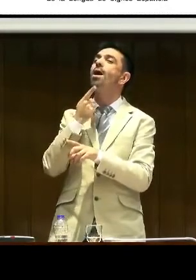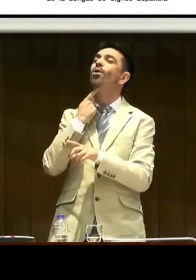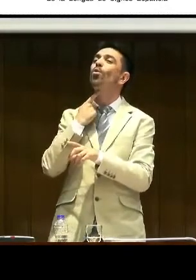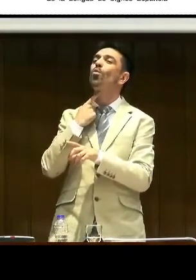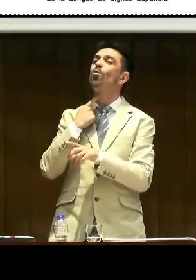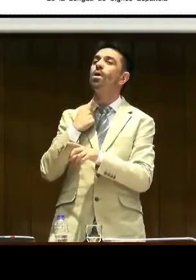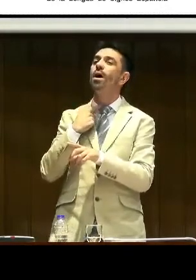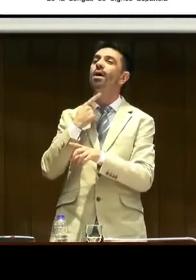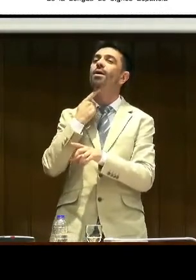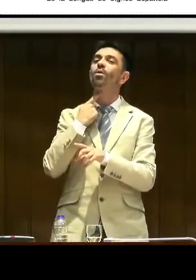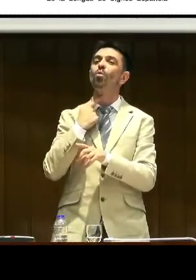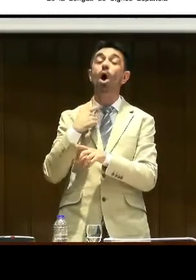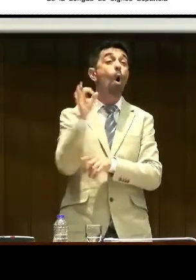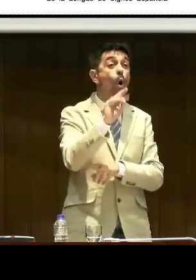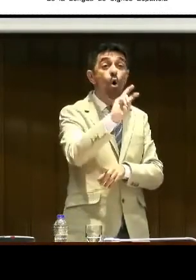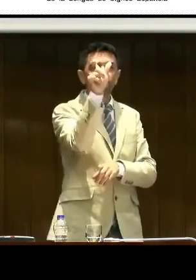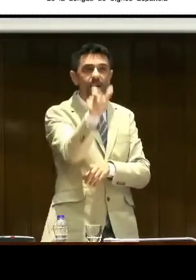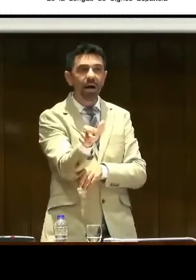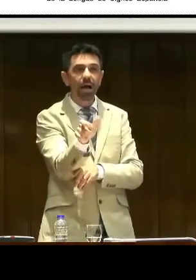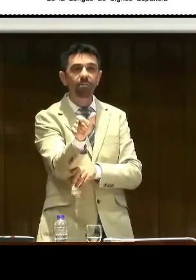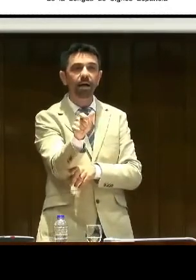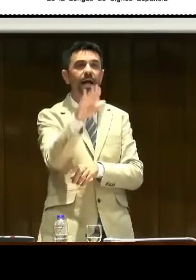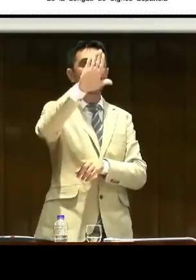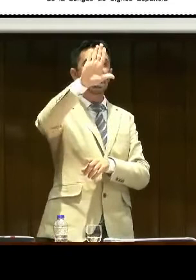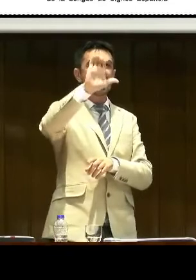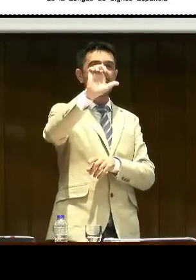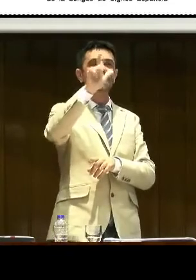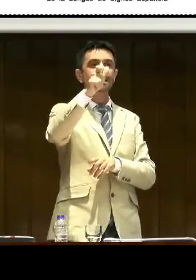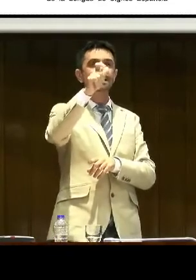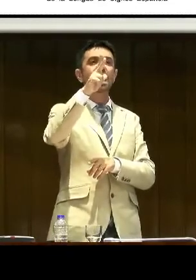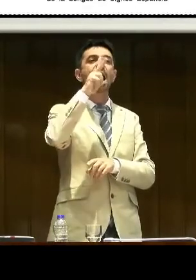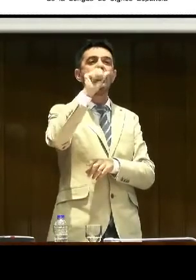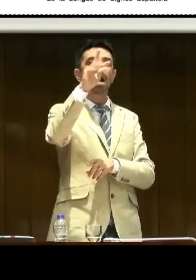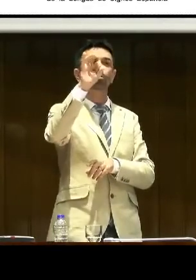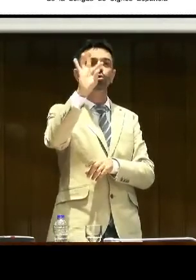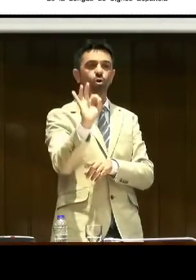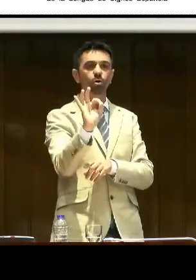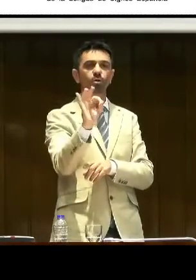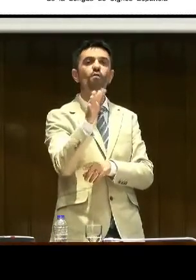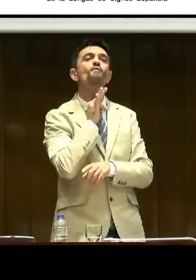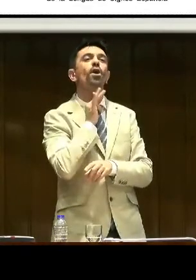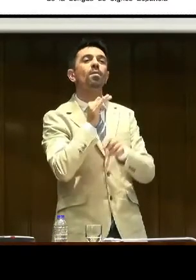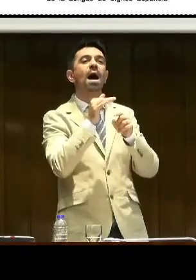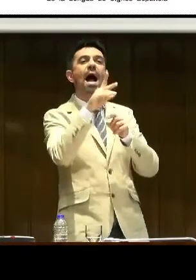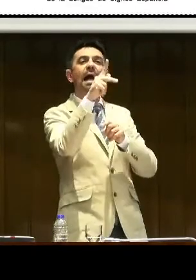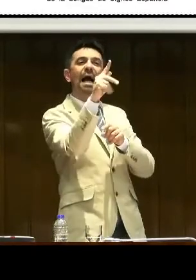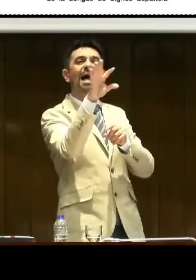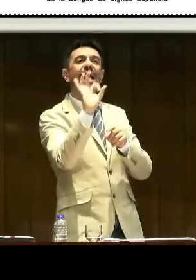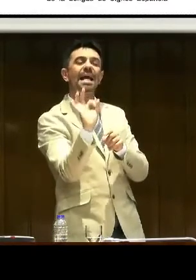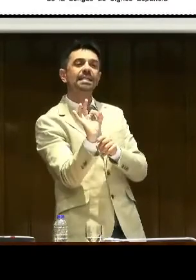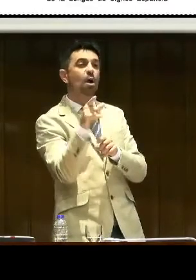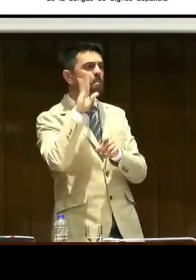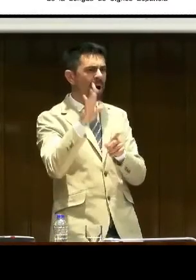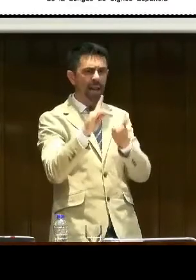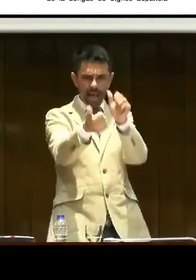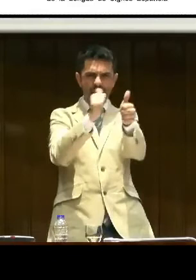o que el término exhausto contiene el fonema x, casi imitando el